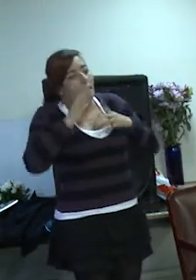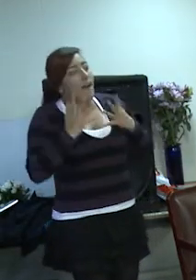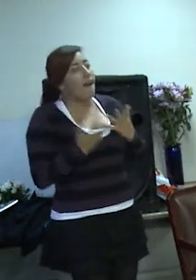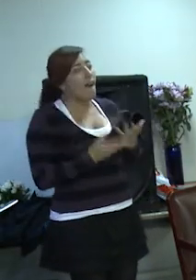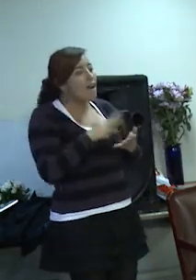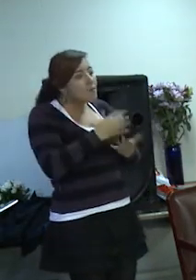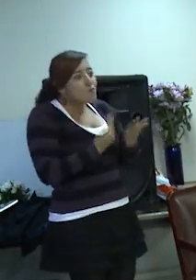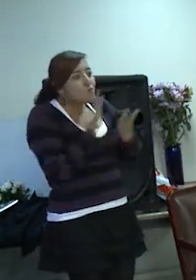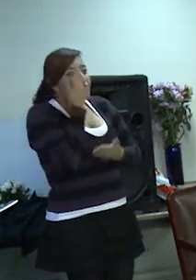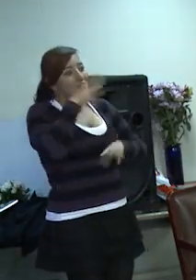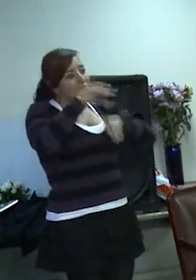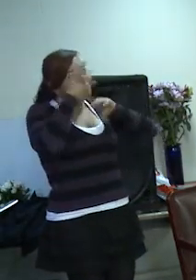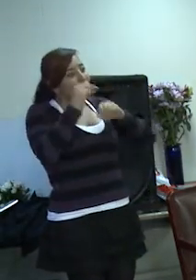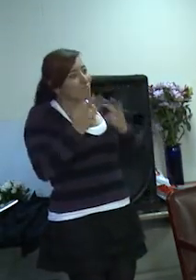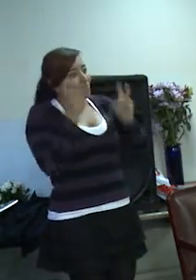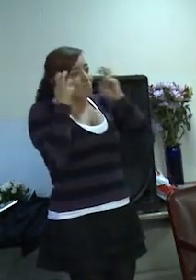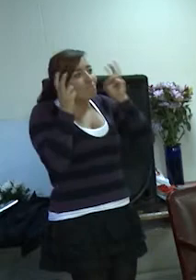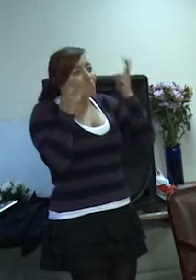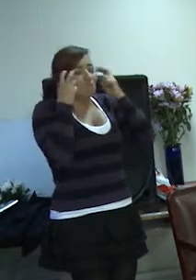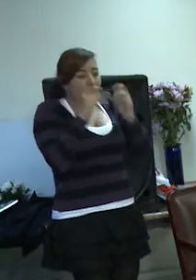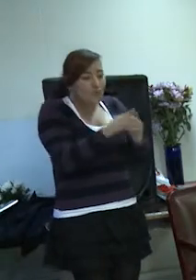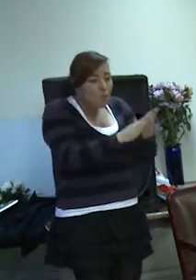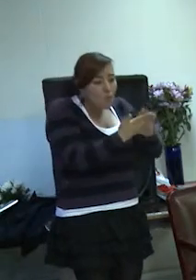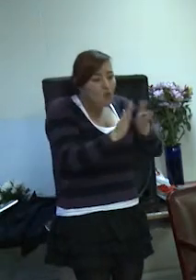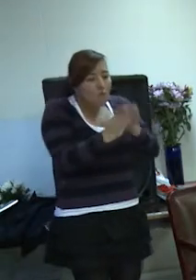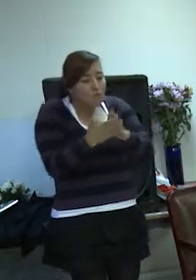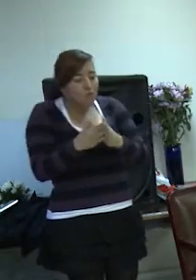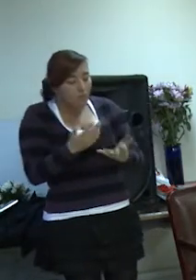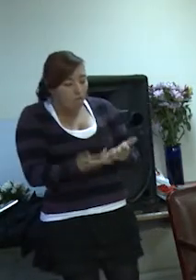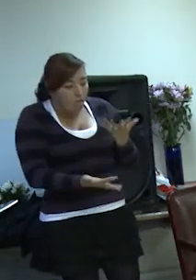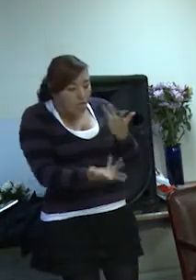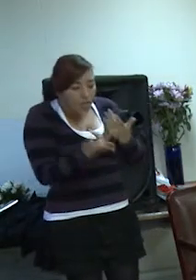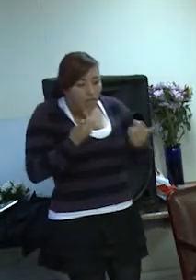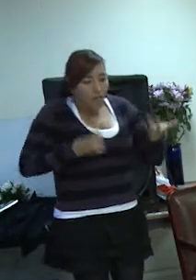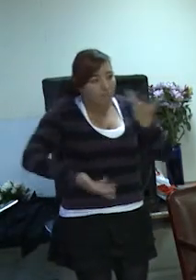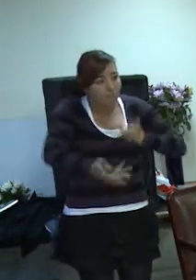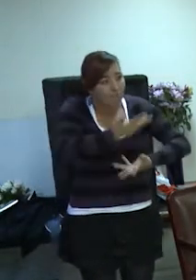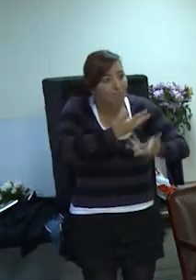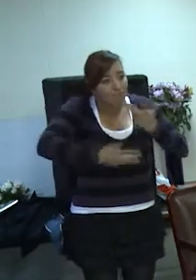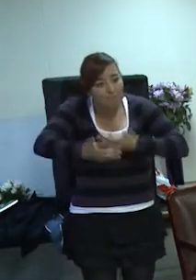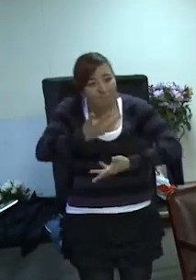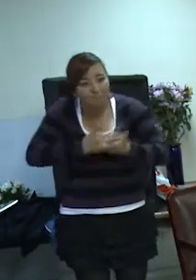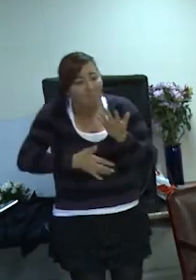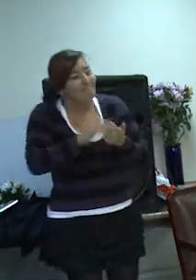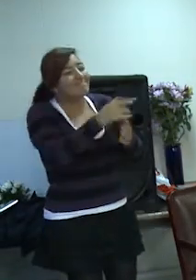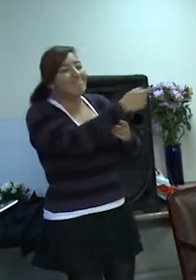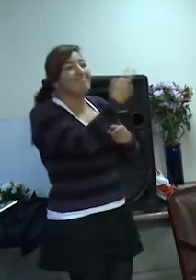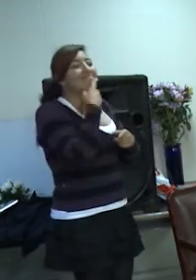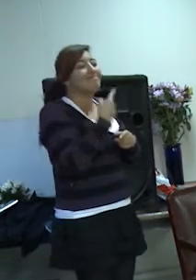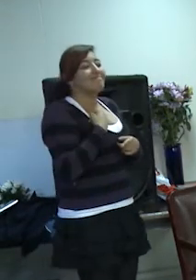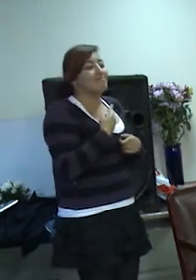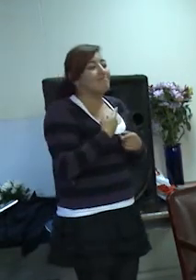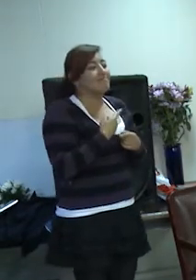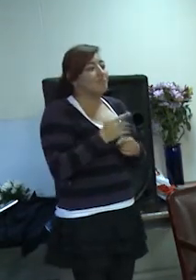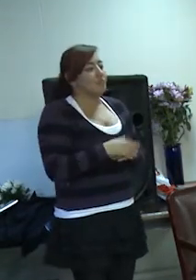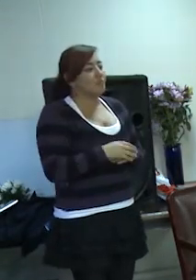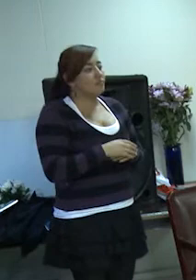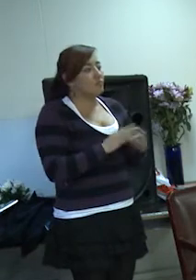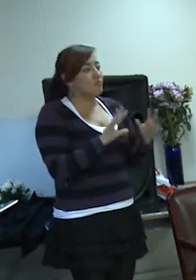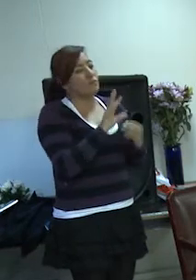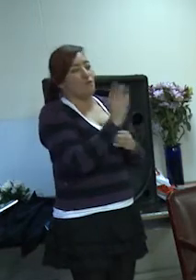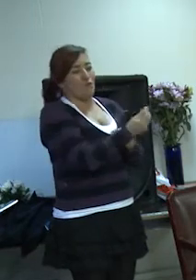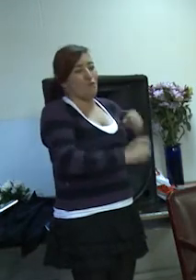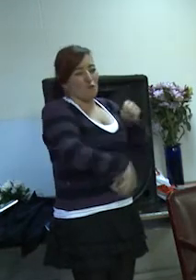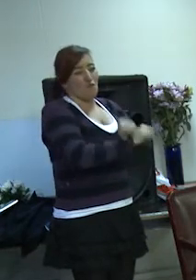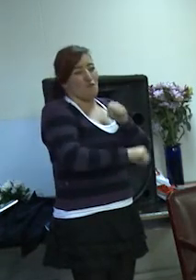esos aprendizajes y ese conocimiento que viene de las comunidades y esas necesidades que tienen. Y caigo un poquito aquí en lo que tú comentabas con respecto a las barras